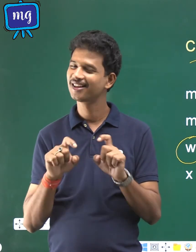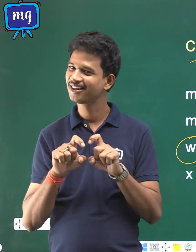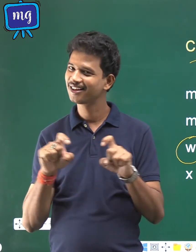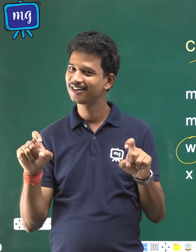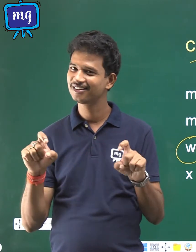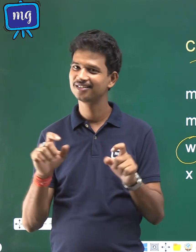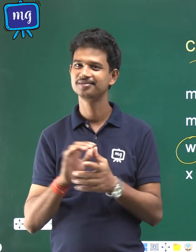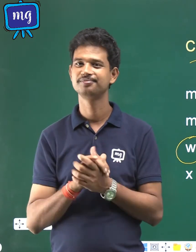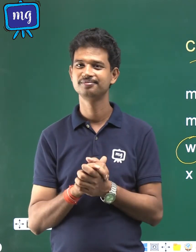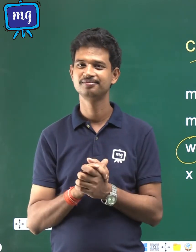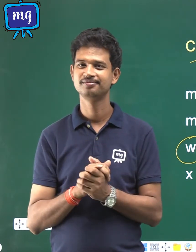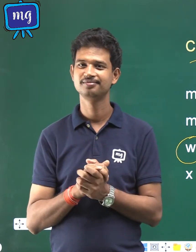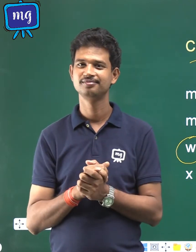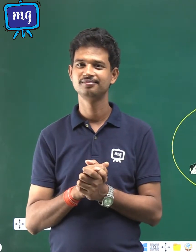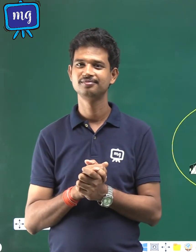क्लियर?